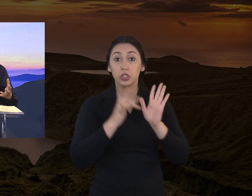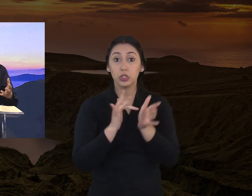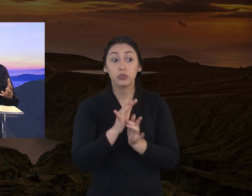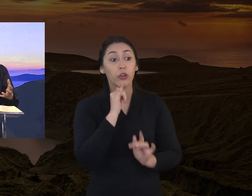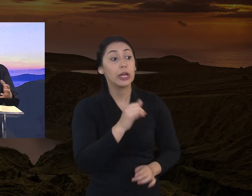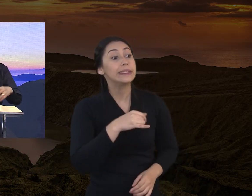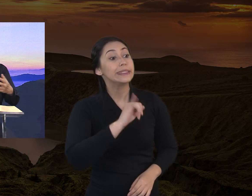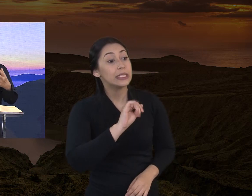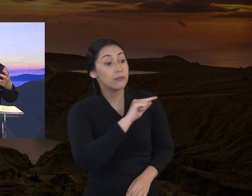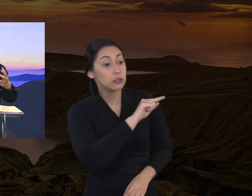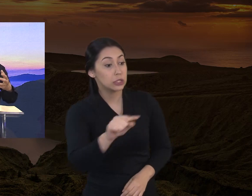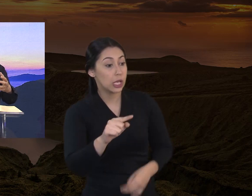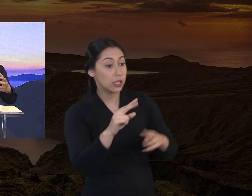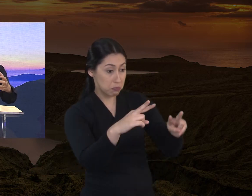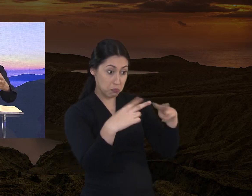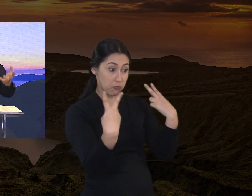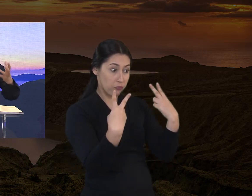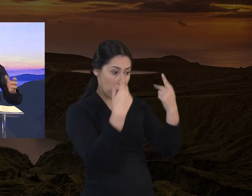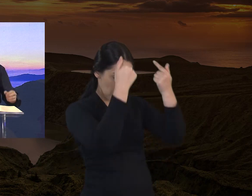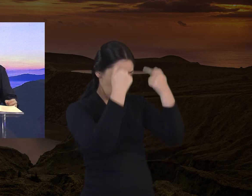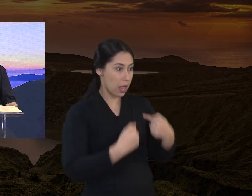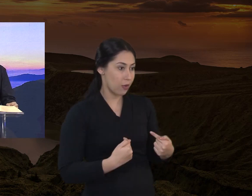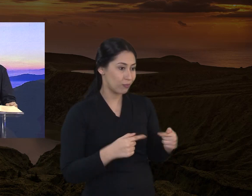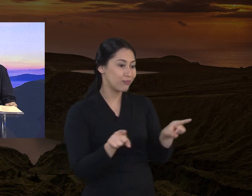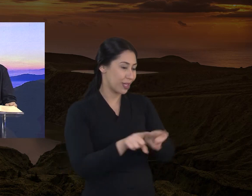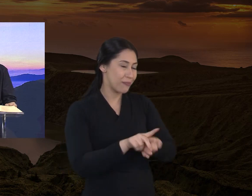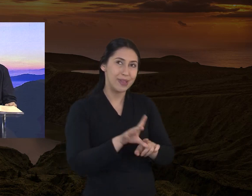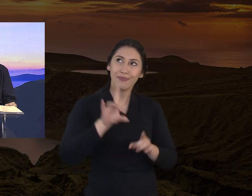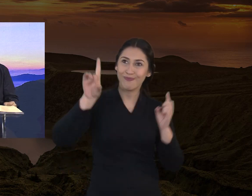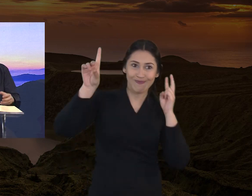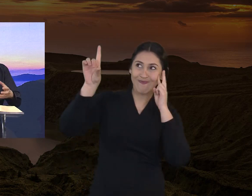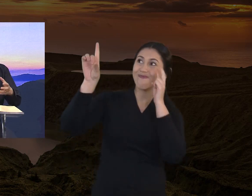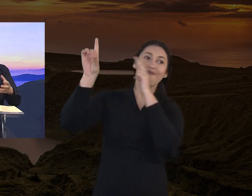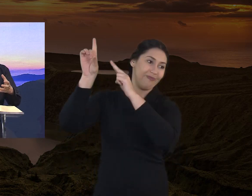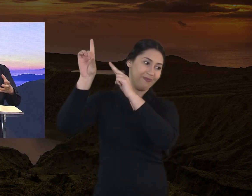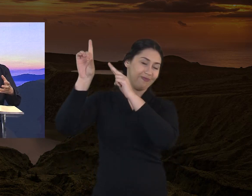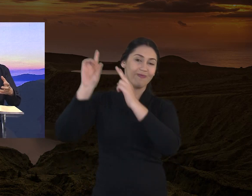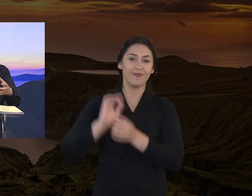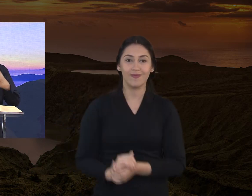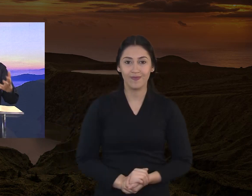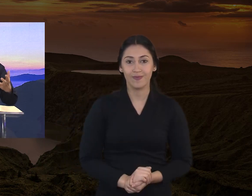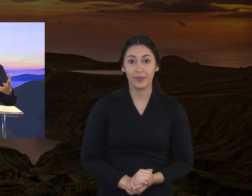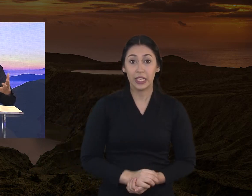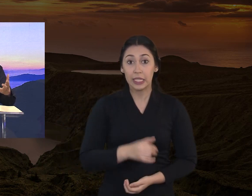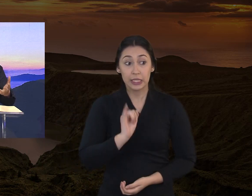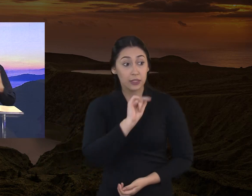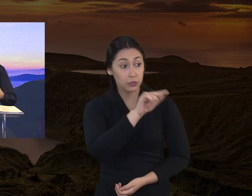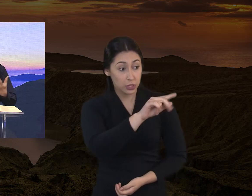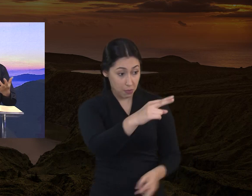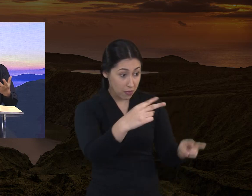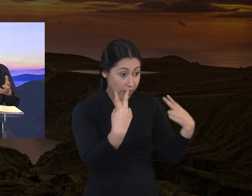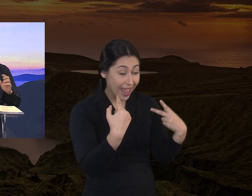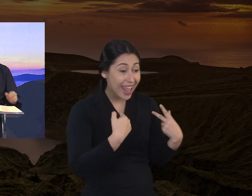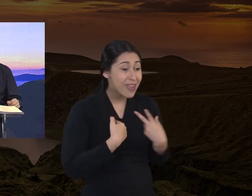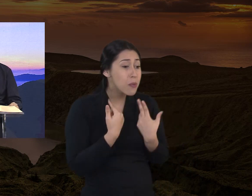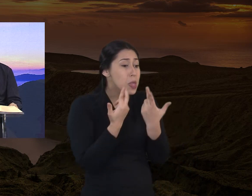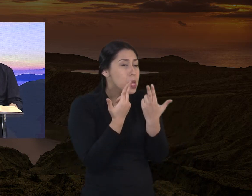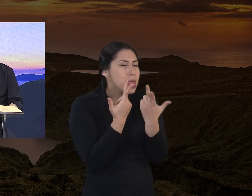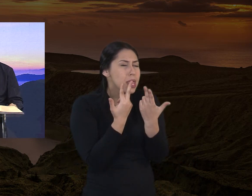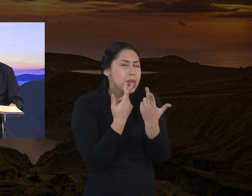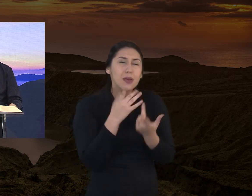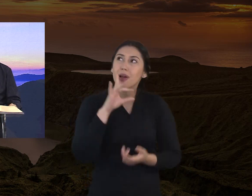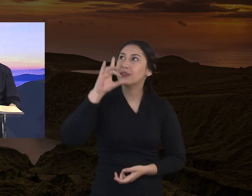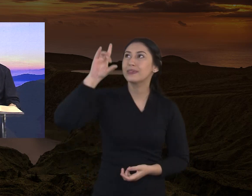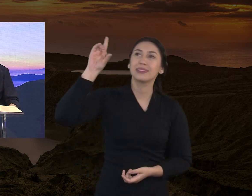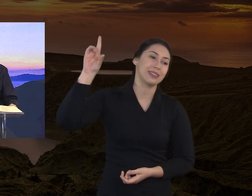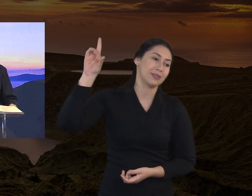Pai. Como você pode dizer que mostra-nos o Pai, Felipe? Se você está me vendo, eu sou a imagem do